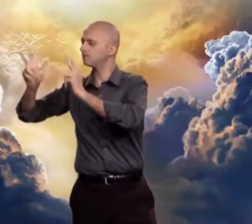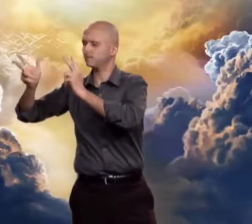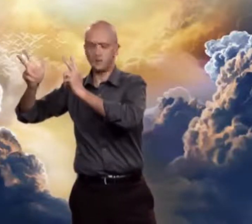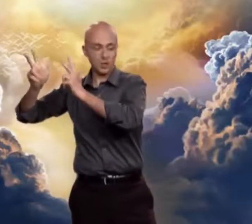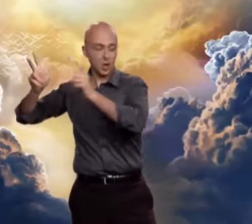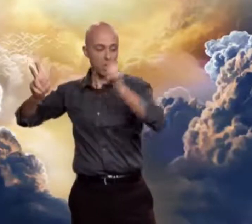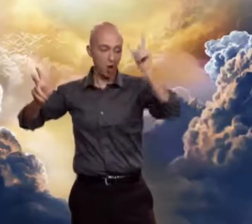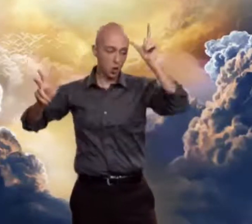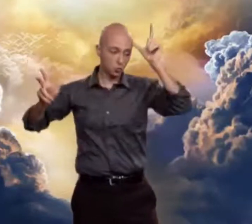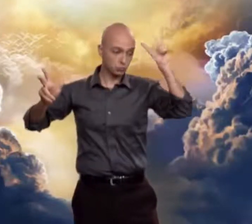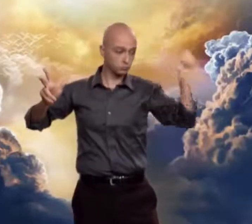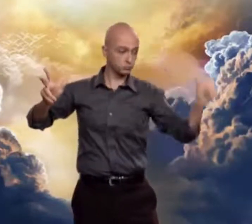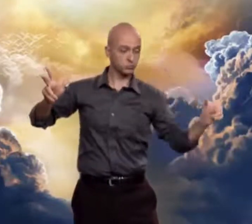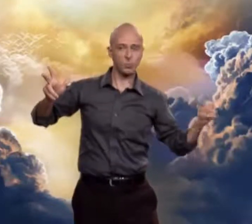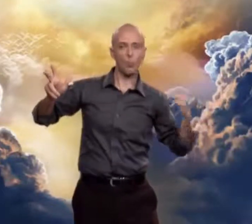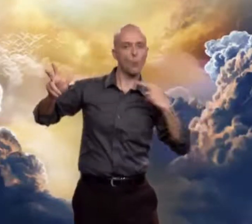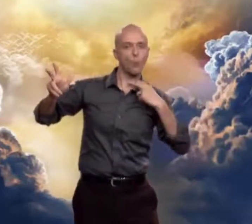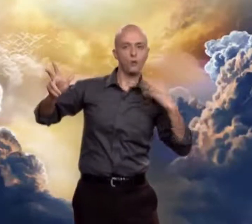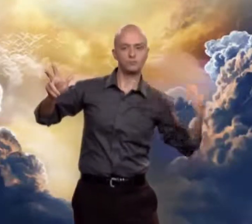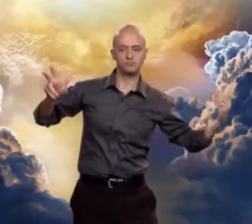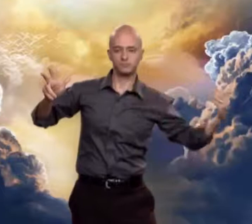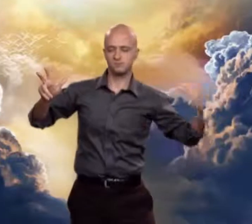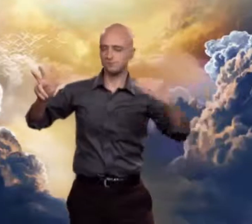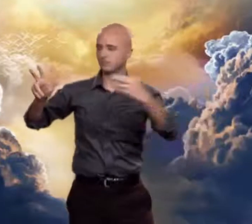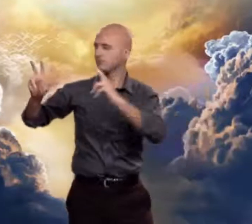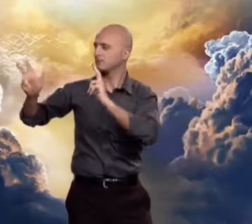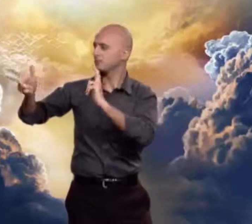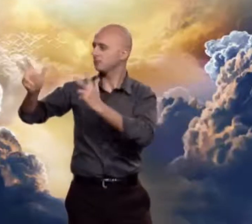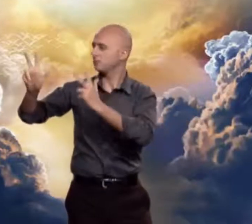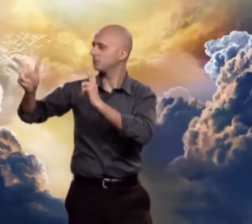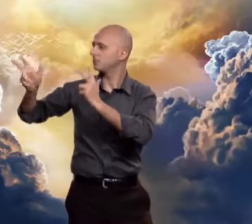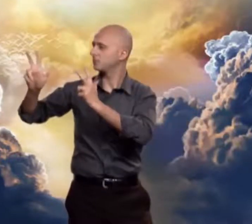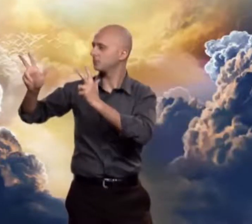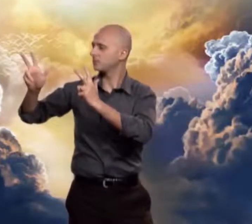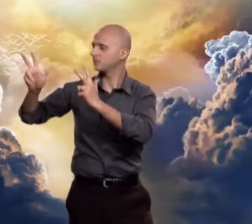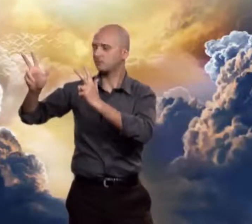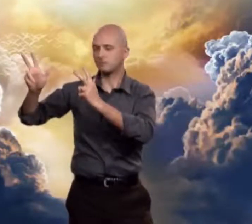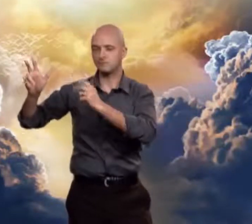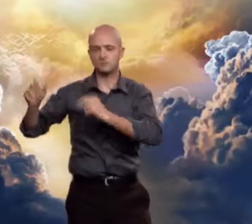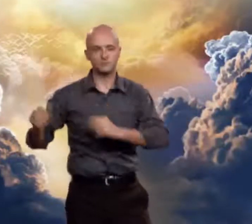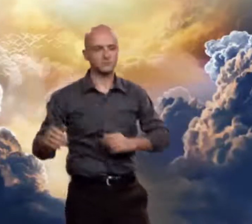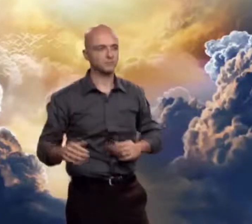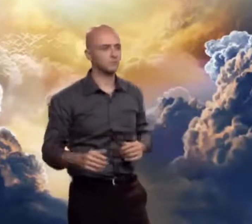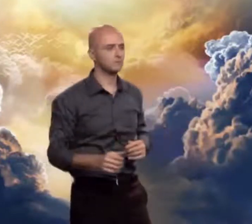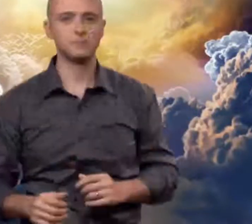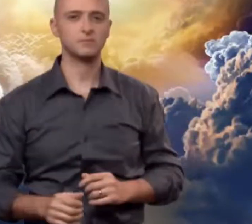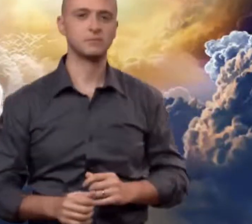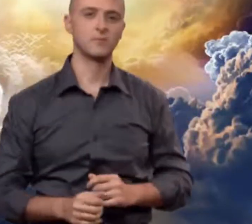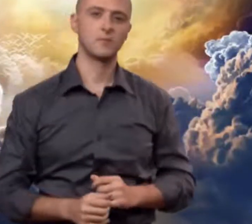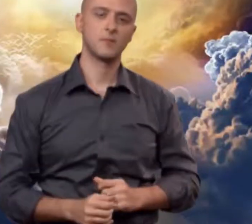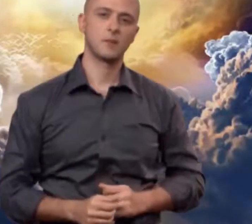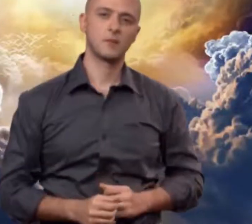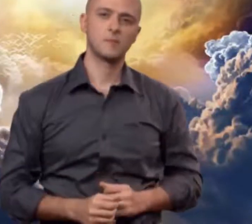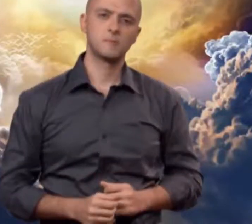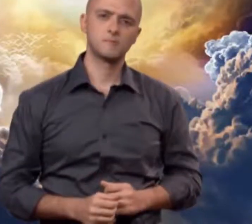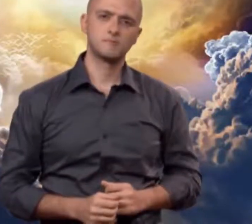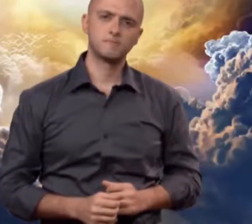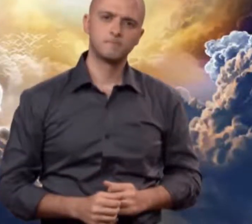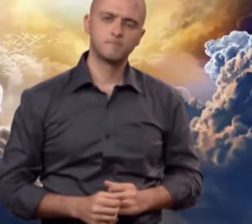permitido a Lúcifer penetrar no conhecimento dos propósitos divinos. O poderoso anjo perguntava: por que